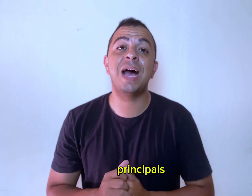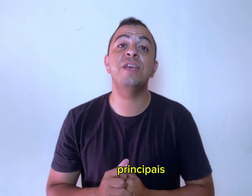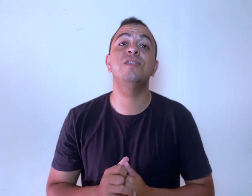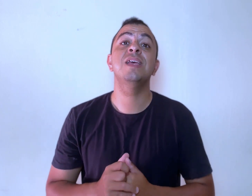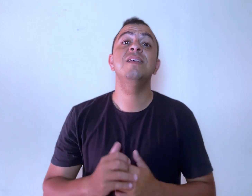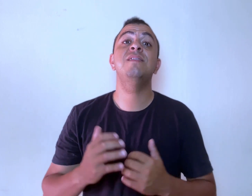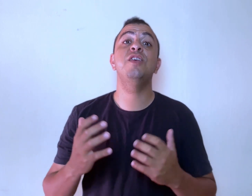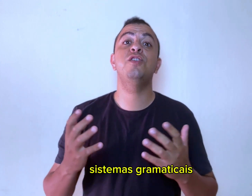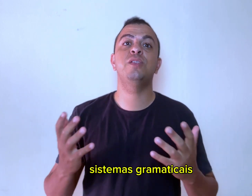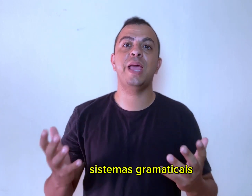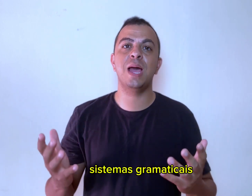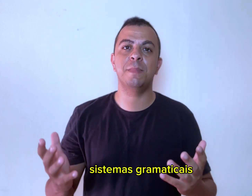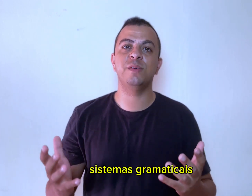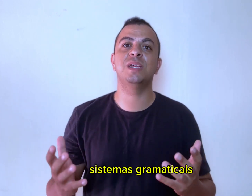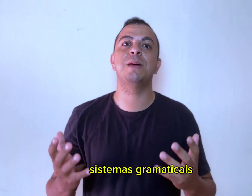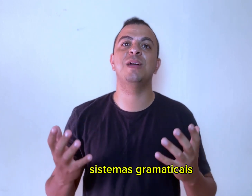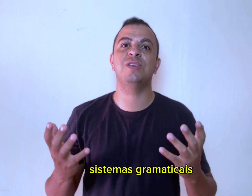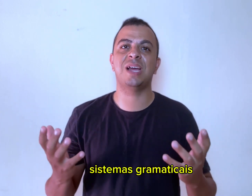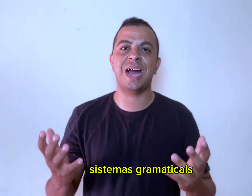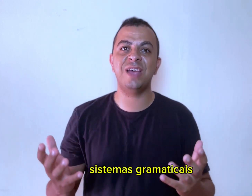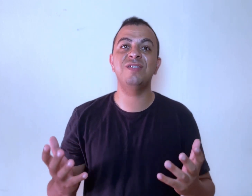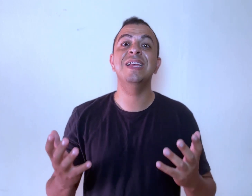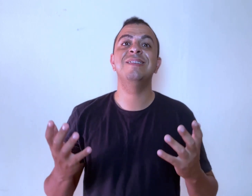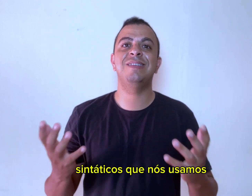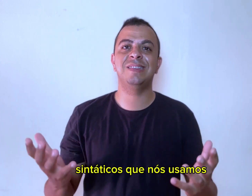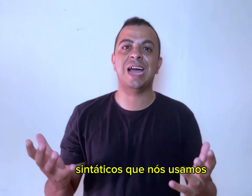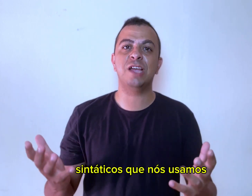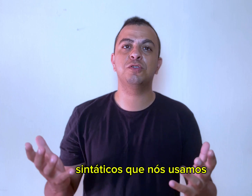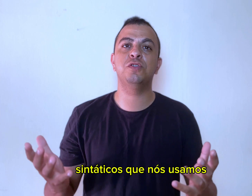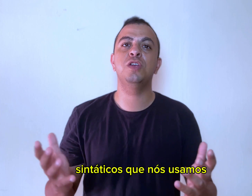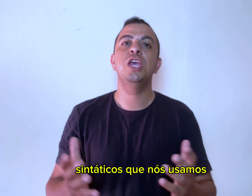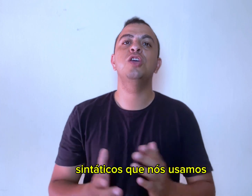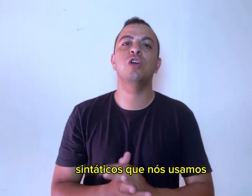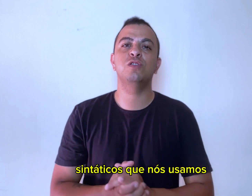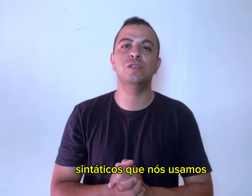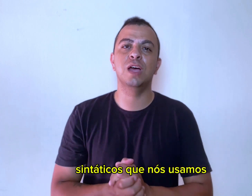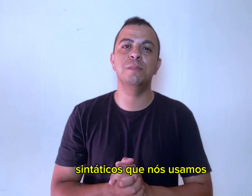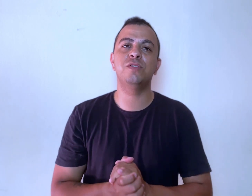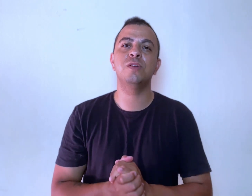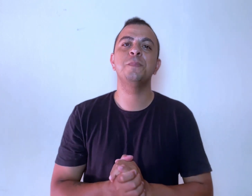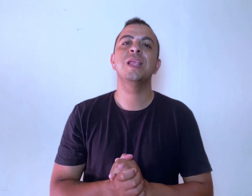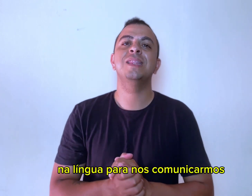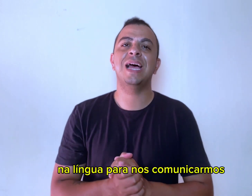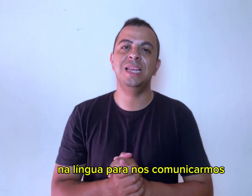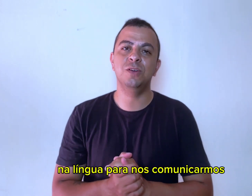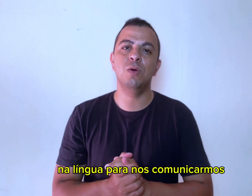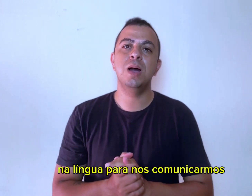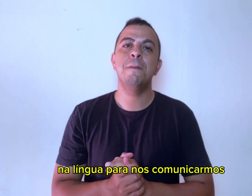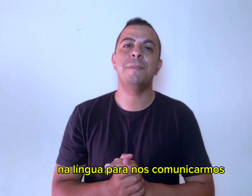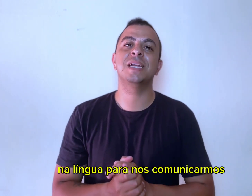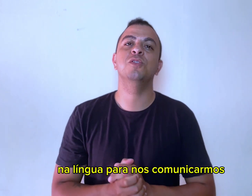principais sistemas gramaticais, sintáticos que nós usamos na língua para